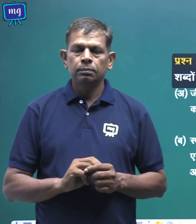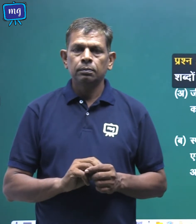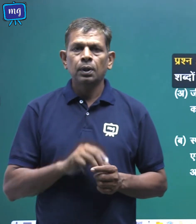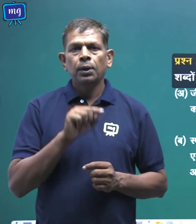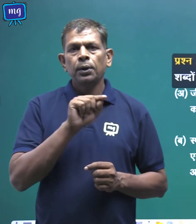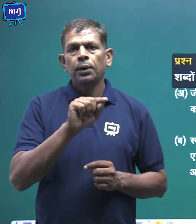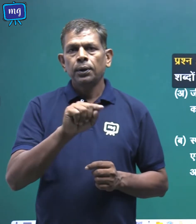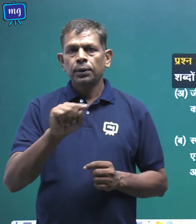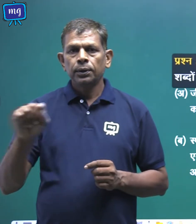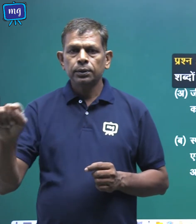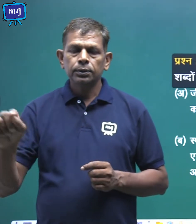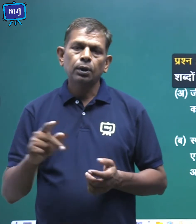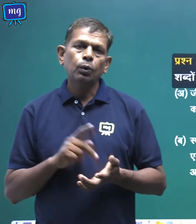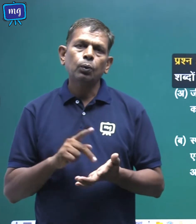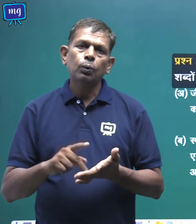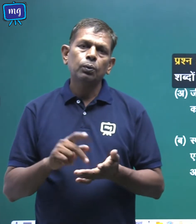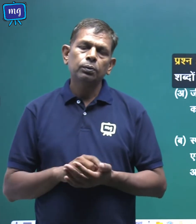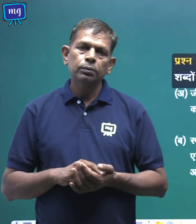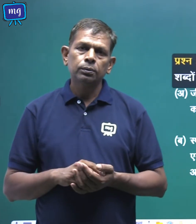रिक्त स्थानों को